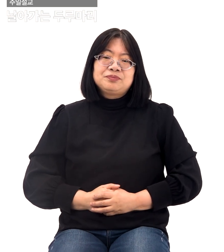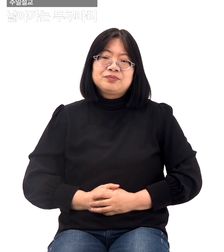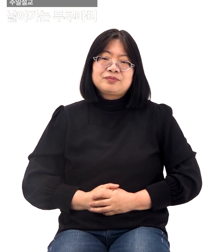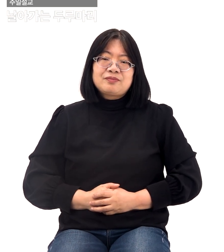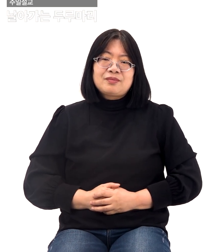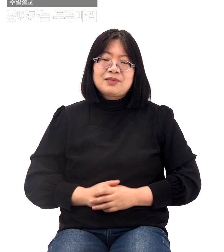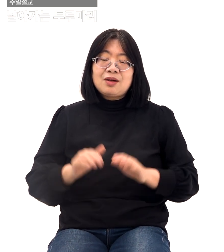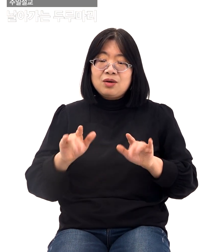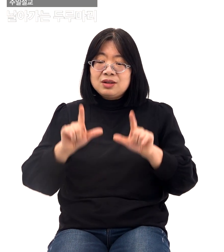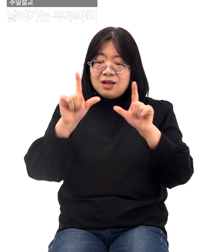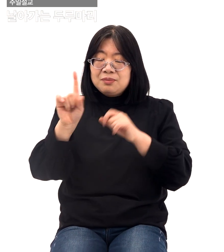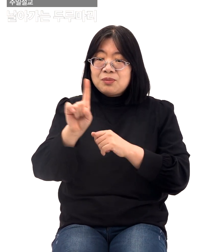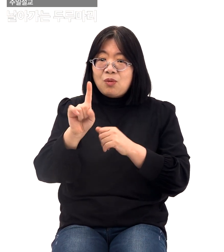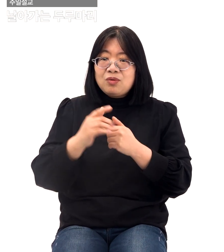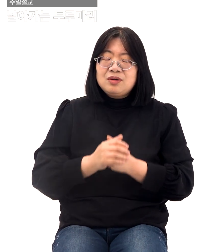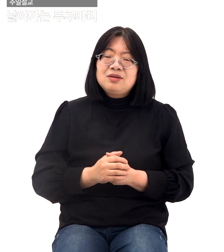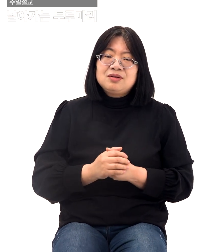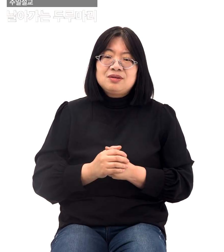여러분 오늘이 무슨 날입니까?